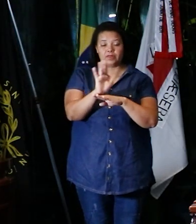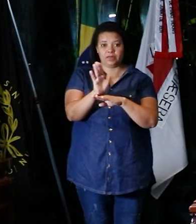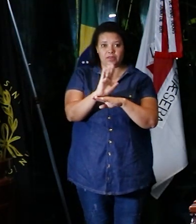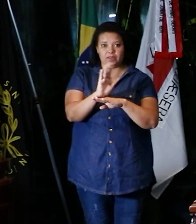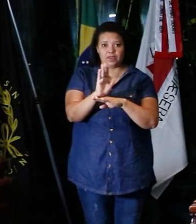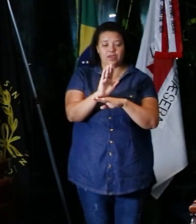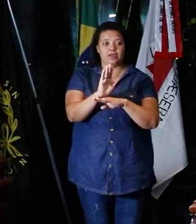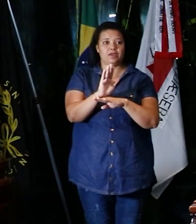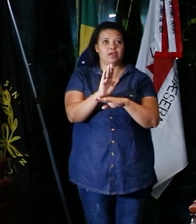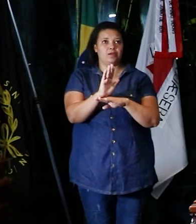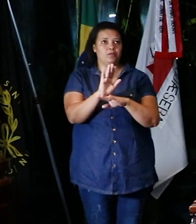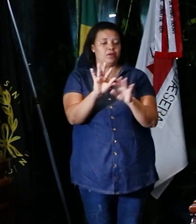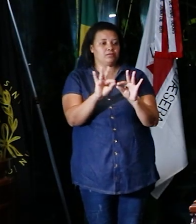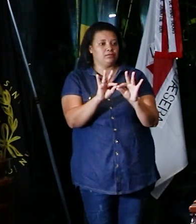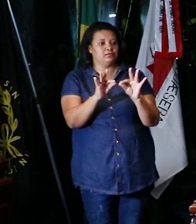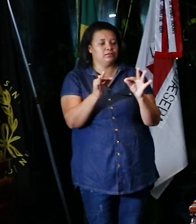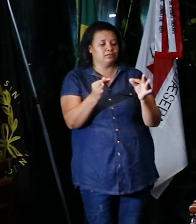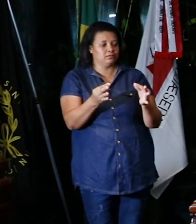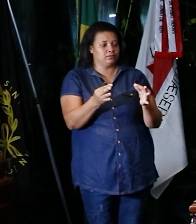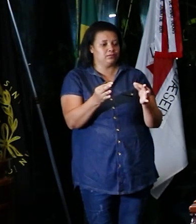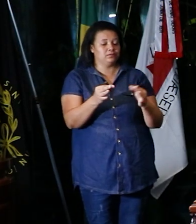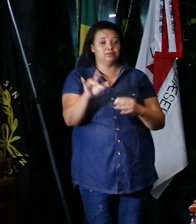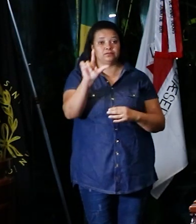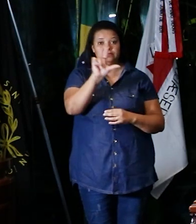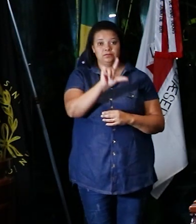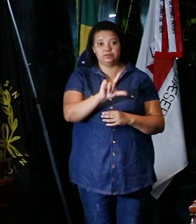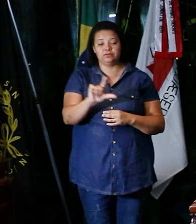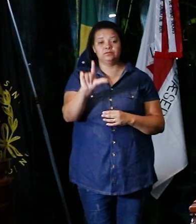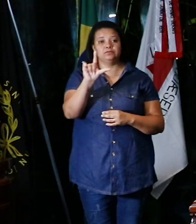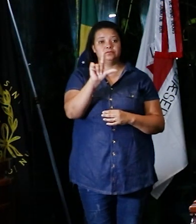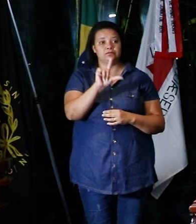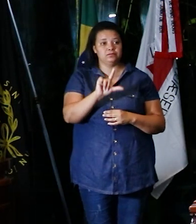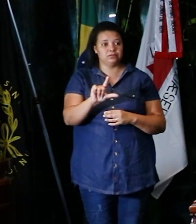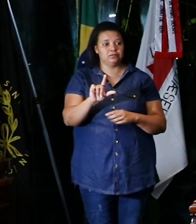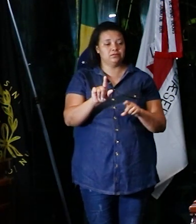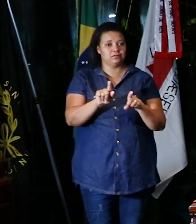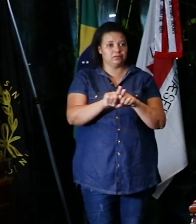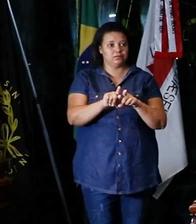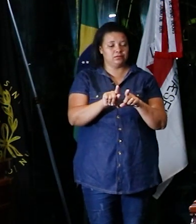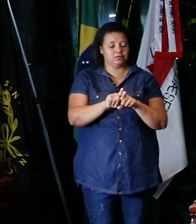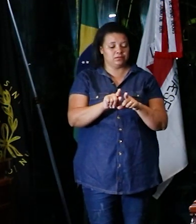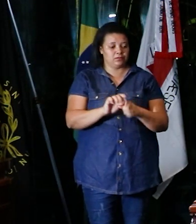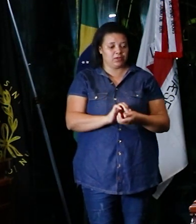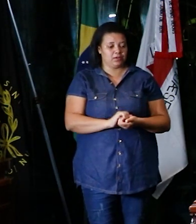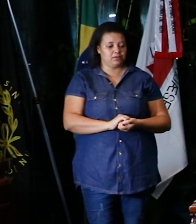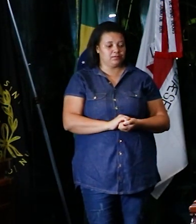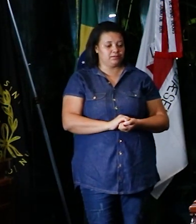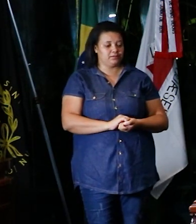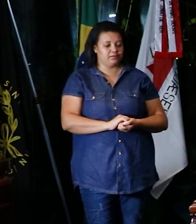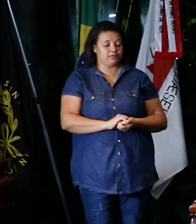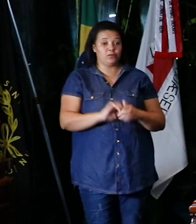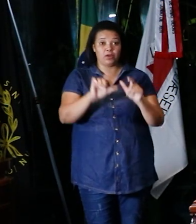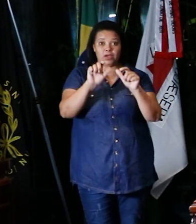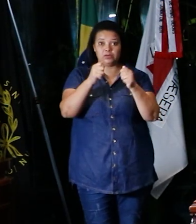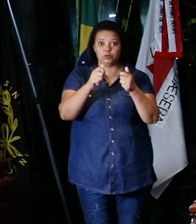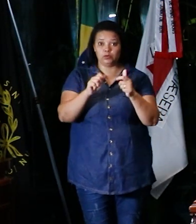o cinema menor, a literatura menor, a escultura menor,